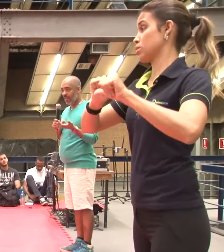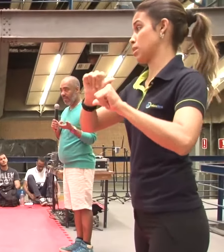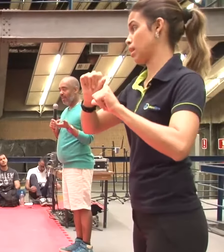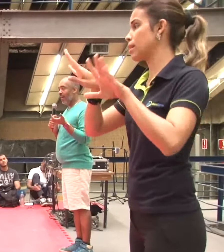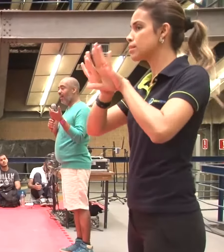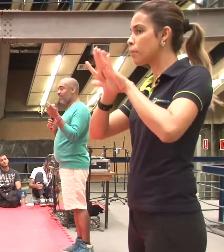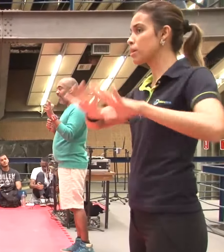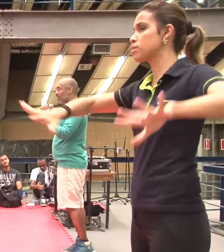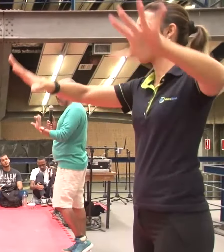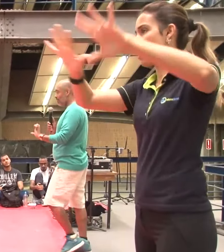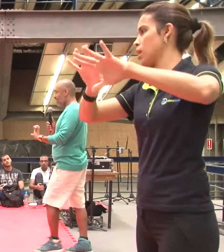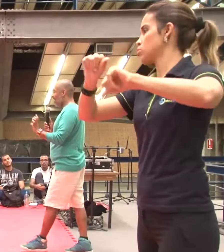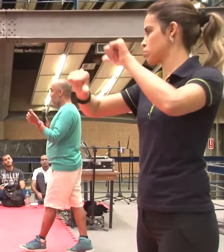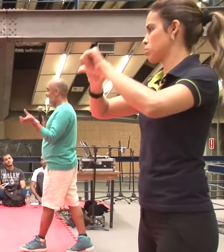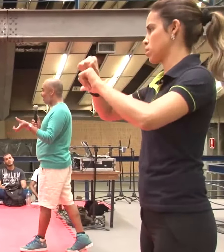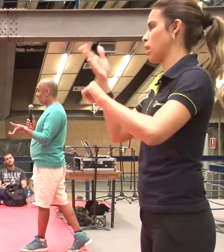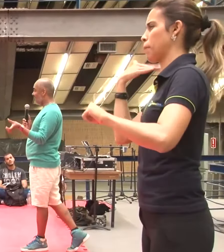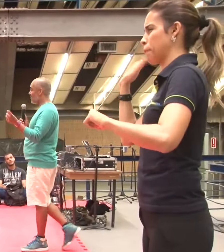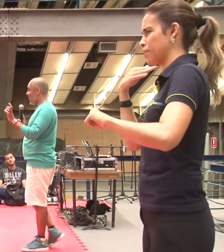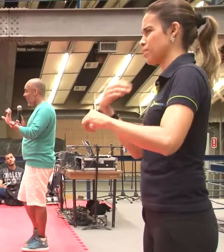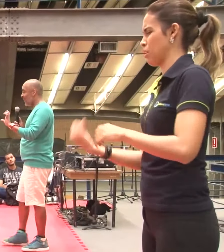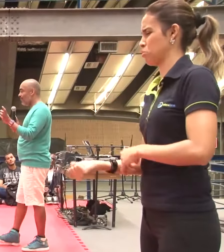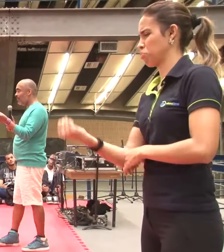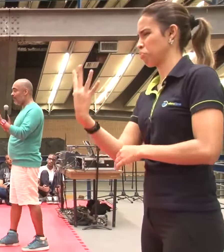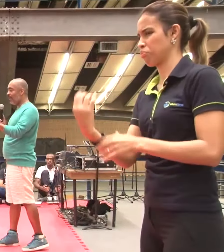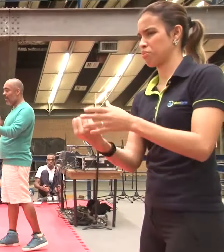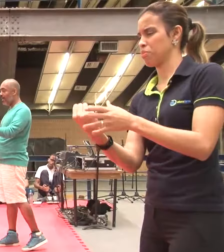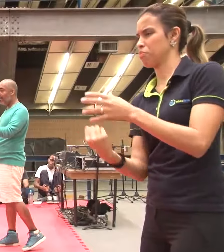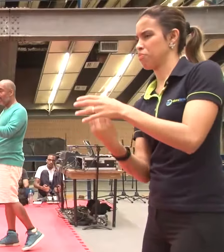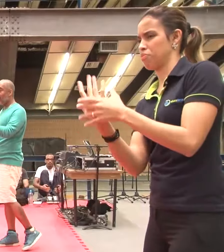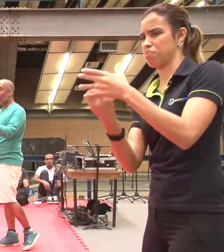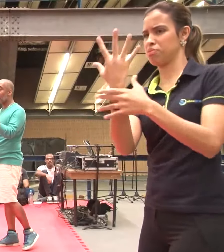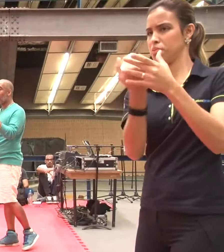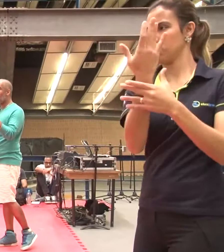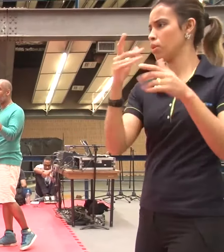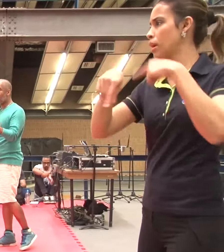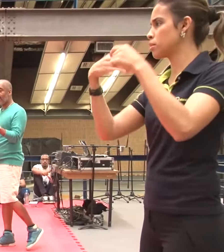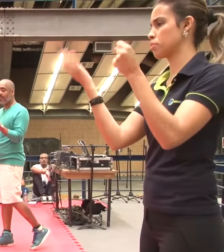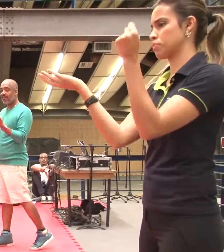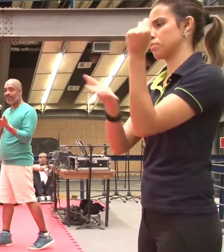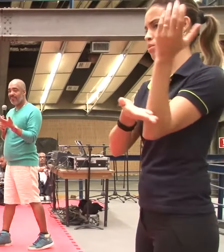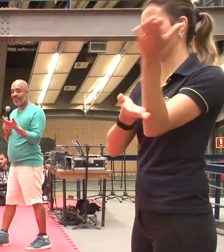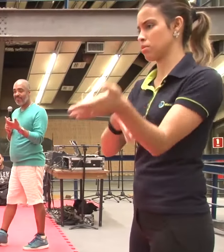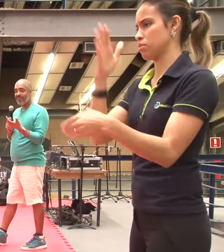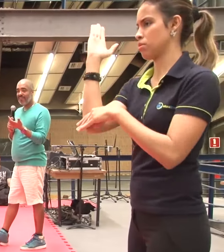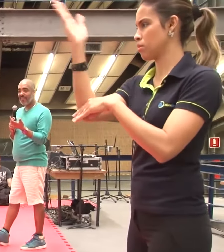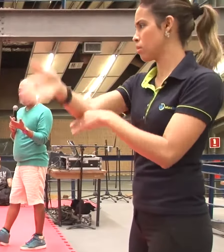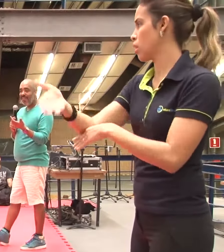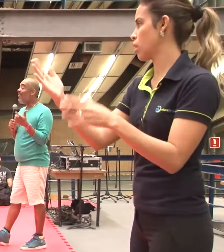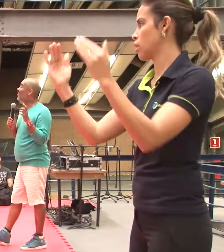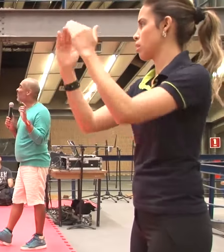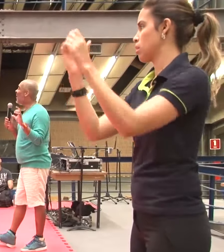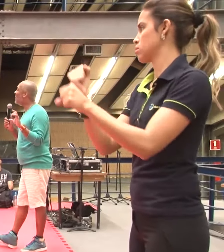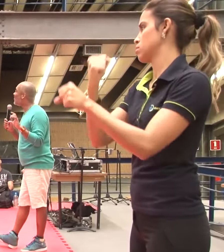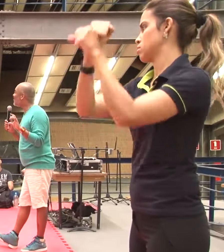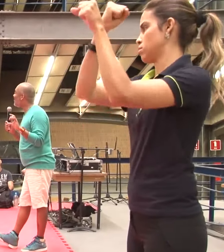mudar, né? Antes era só pé de cana, etc, etc, blá, blá, blá, blá, e agora as caras vão mudando.